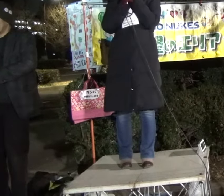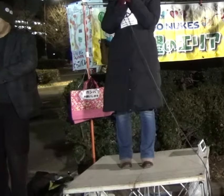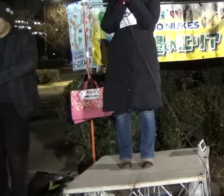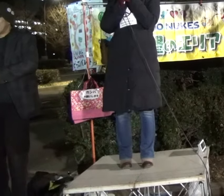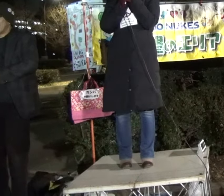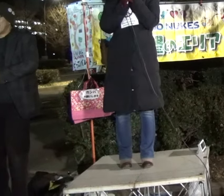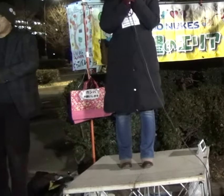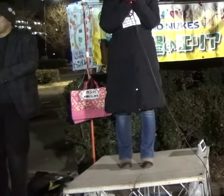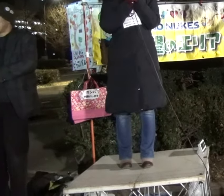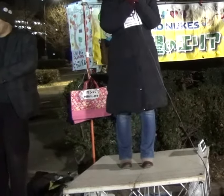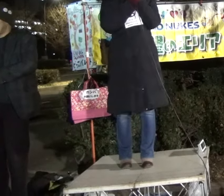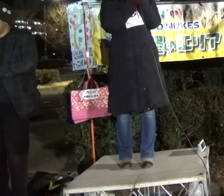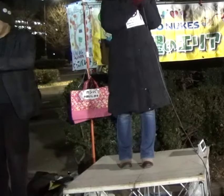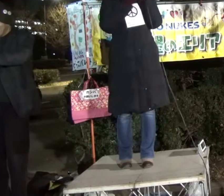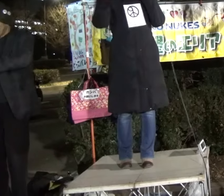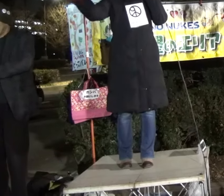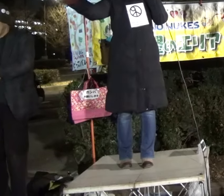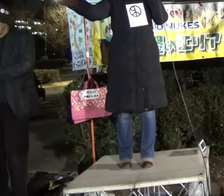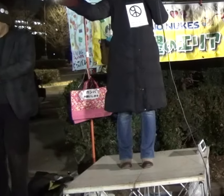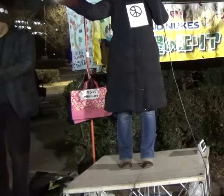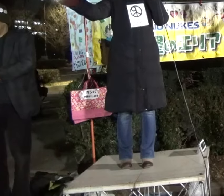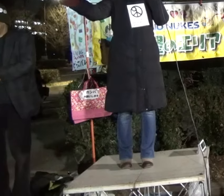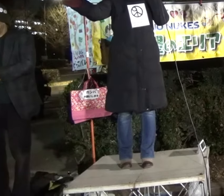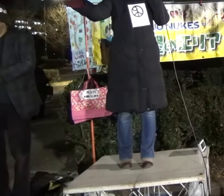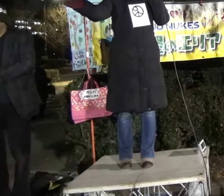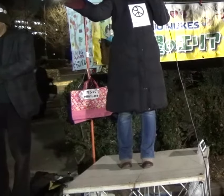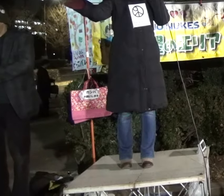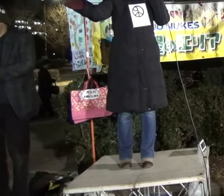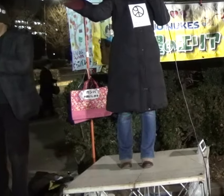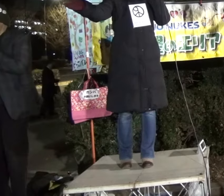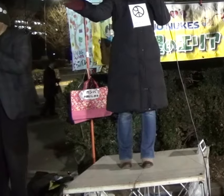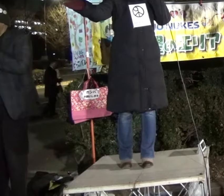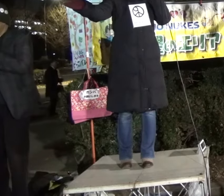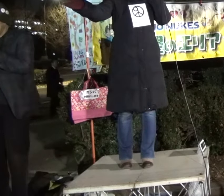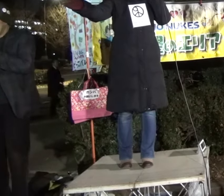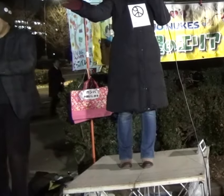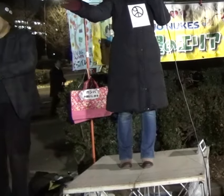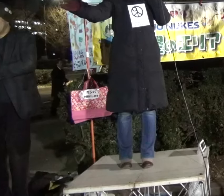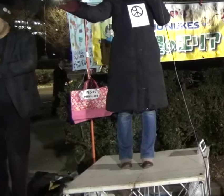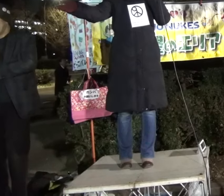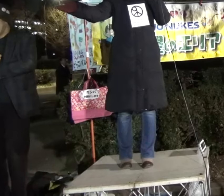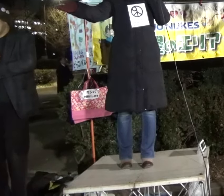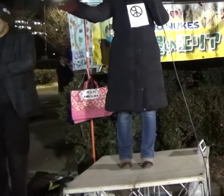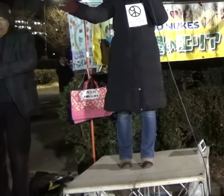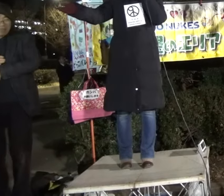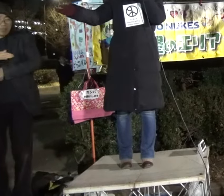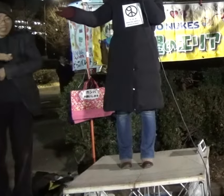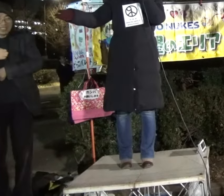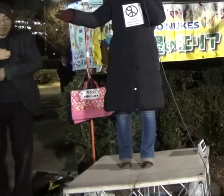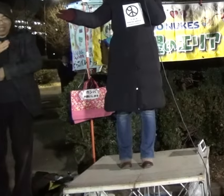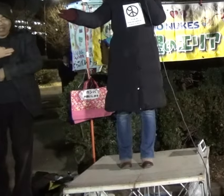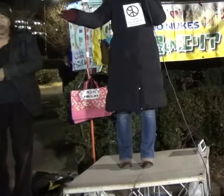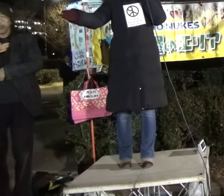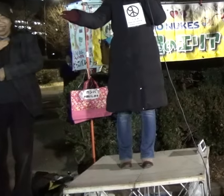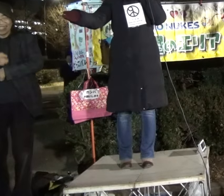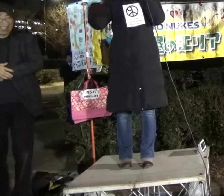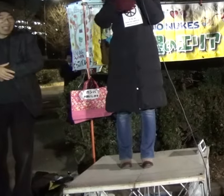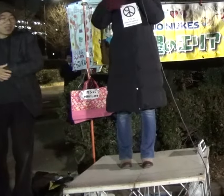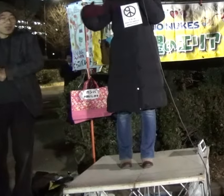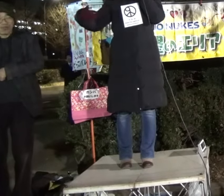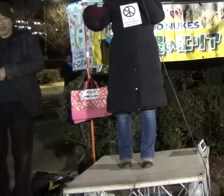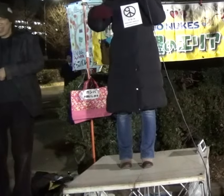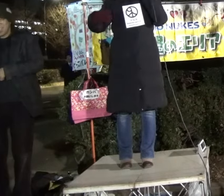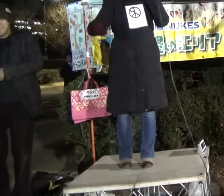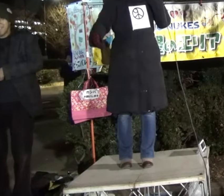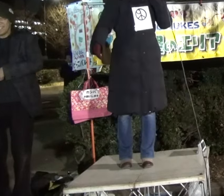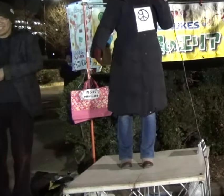ですよ、皆さんでやるんですよね、 みんな寒いから早く声出さないと寒いんだよ。 あのね、ごめん、もう一個だけあんのよ、